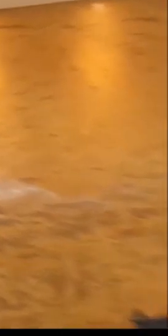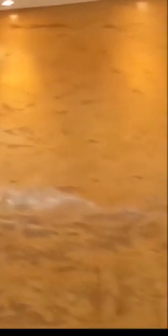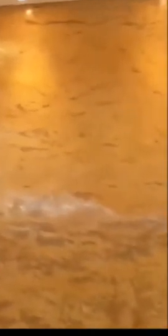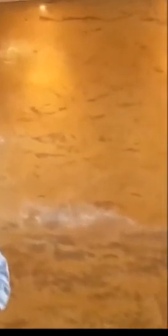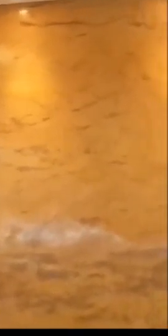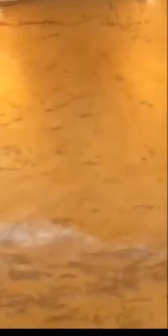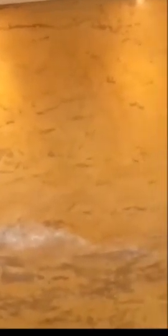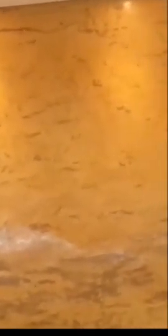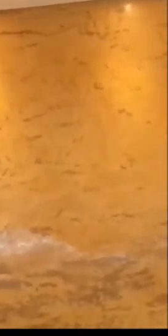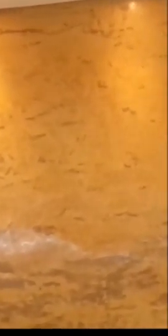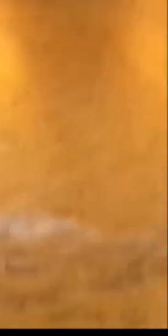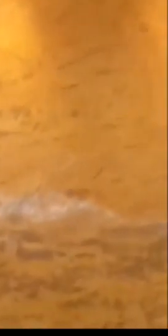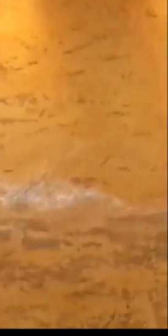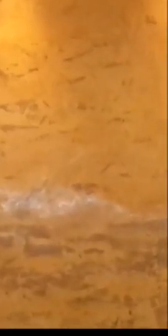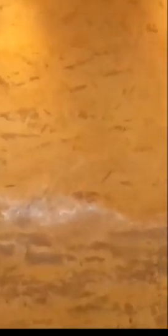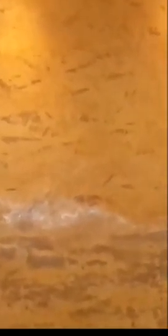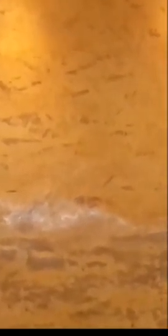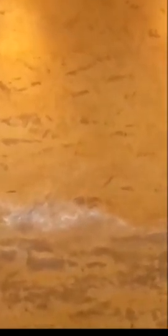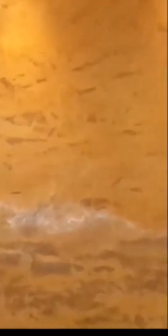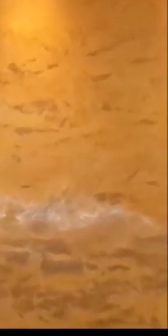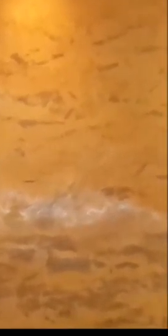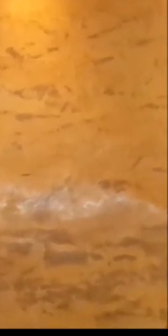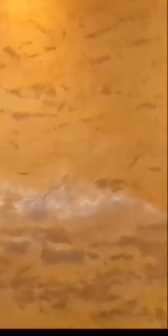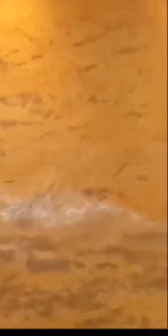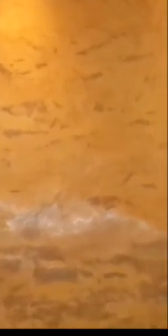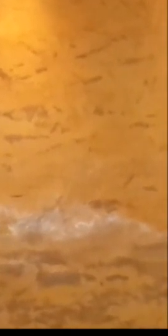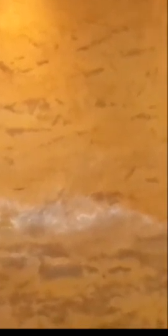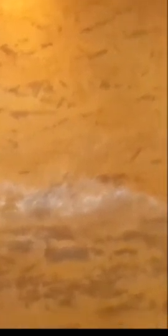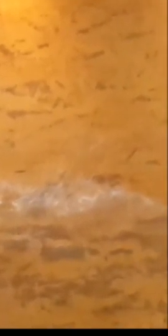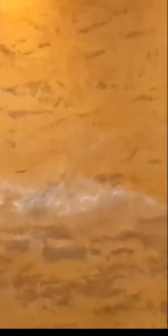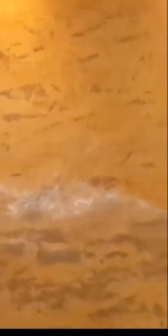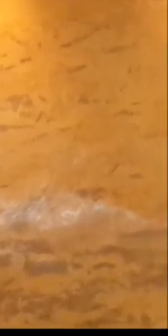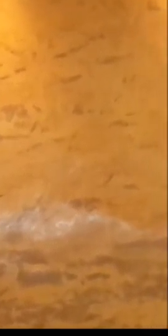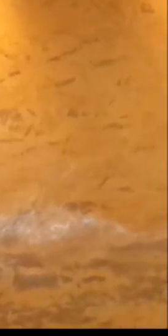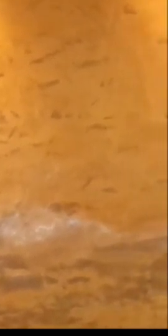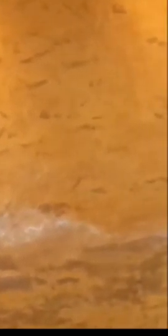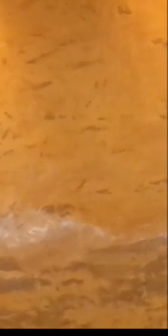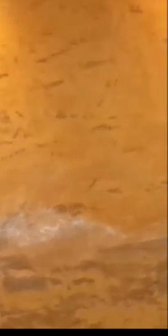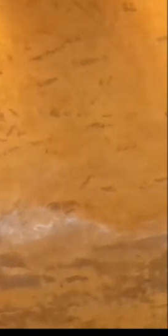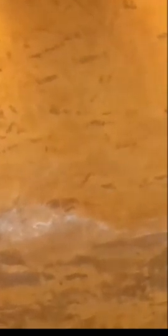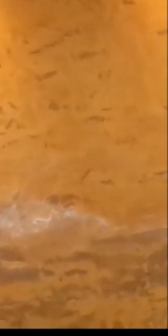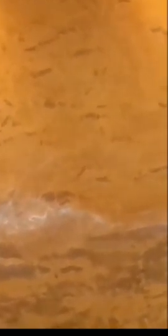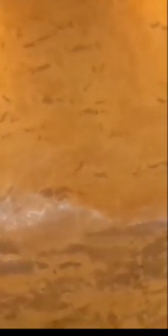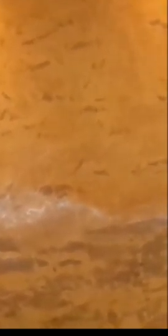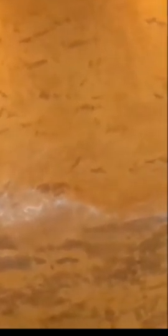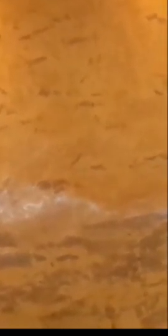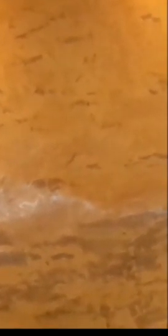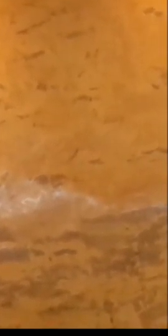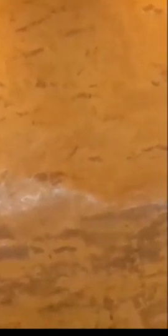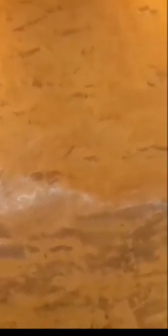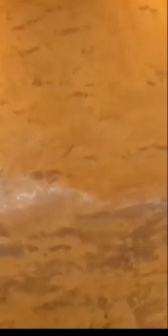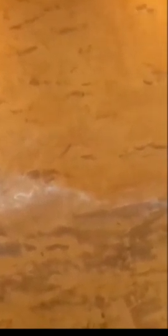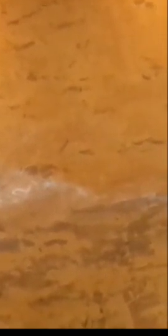busca pessoal nos seus caminhos. O pai entregou para ele o dinheiro, a herança, a porção da herança.